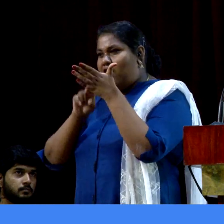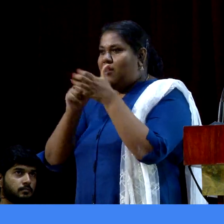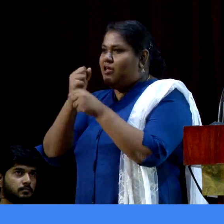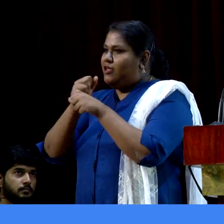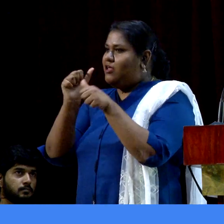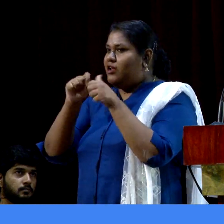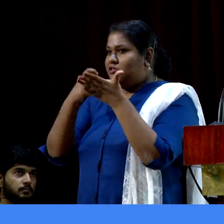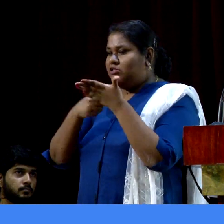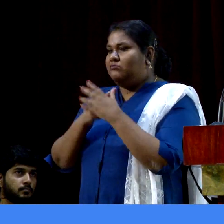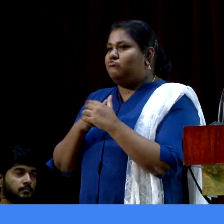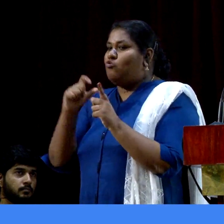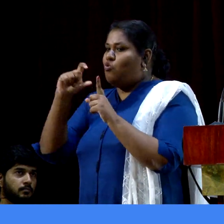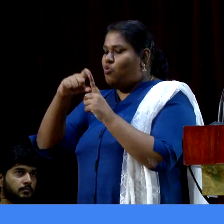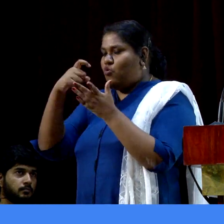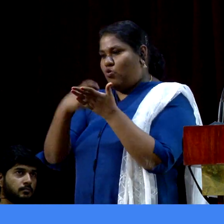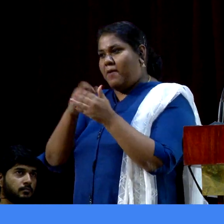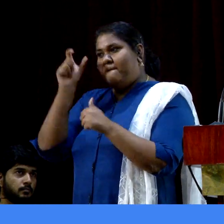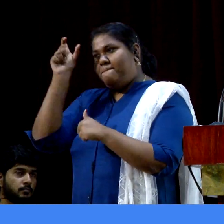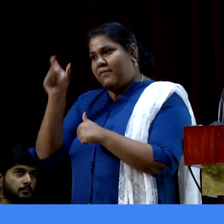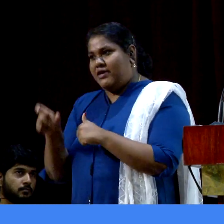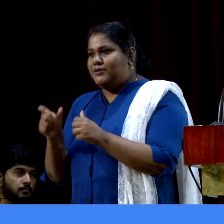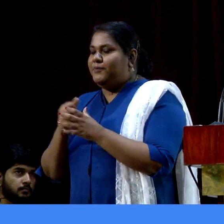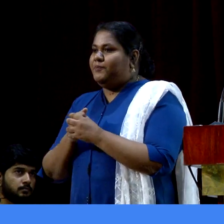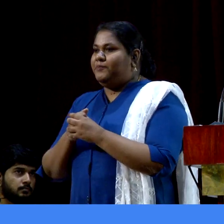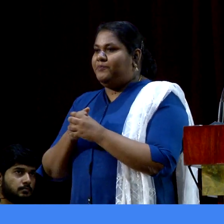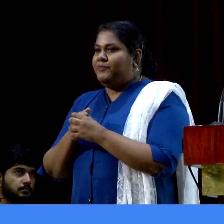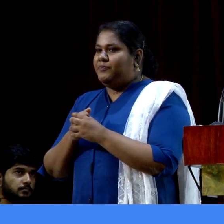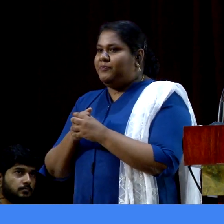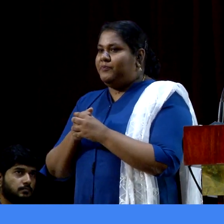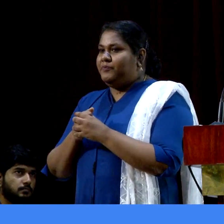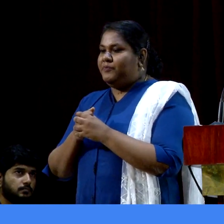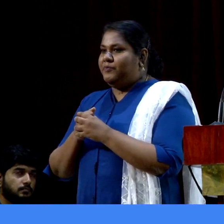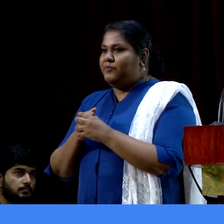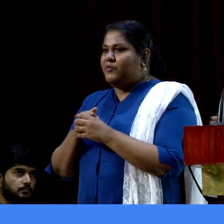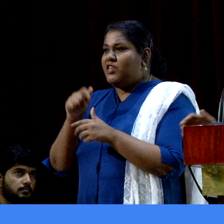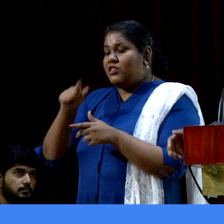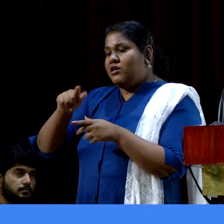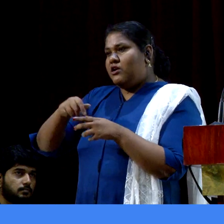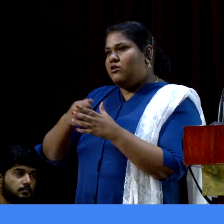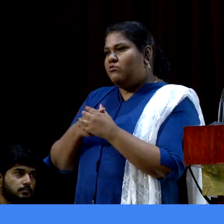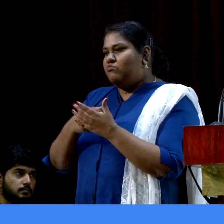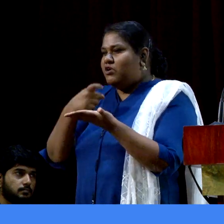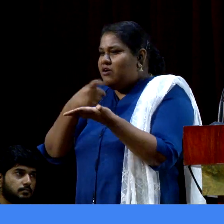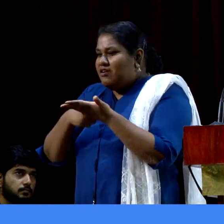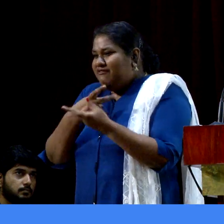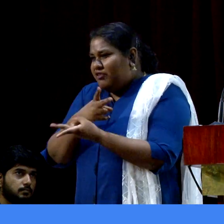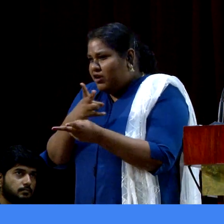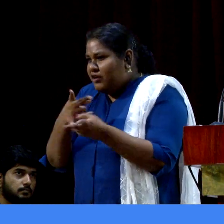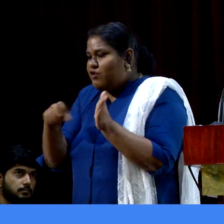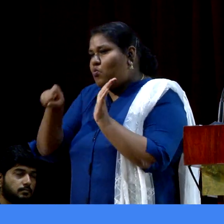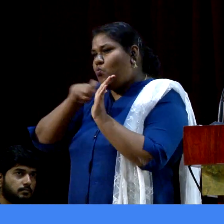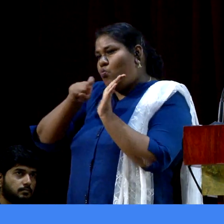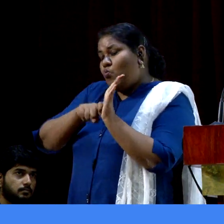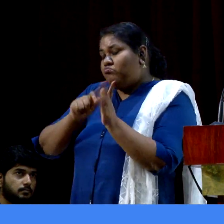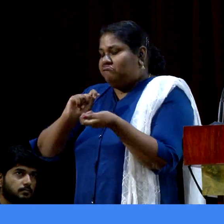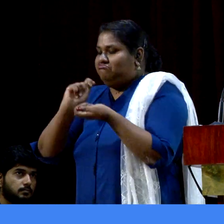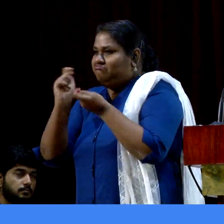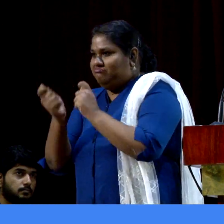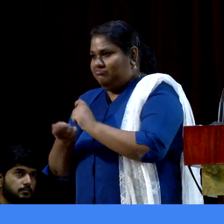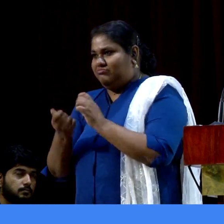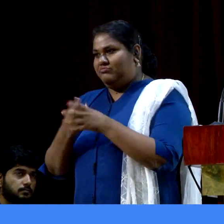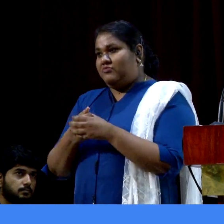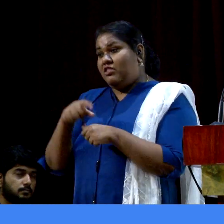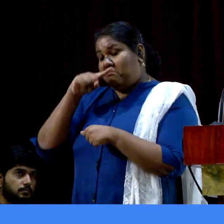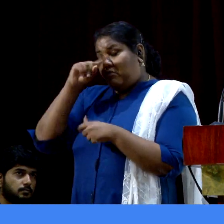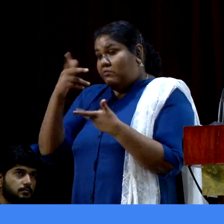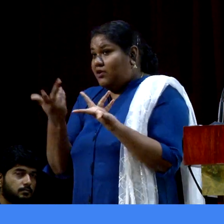அறிஞர் டாக்டர் கலைஞர் அவர்கள் முதலமைச்சராக பொறுப்பேற்ற பிறகு பல சட்ட திருத்தங்கள், நான் பெருமையோடு சொல்ல வேண்டும் என்று சொன்னால்